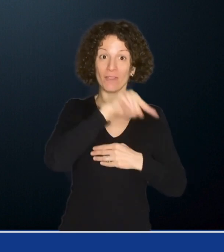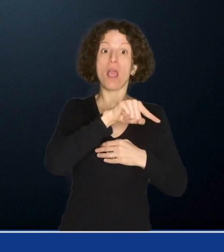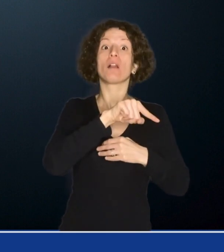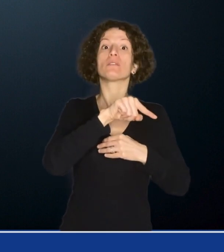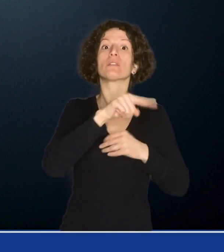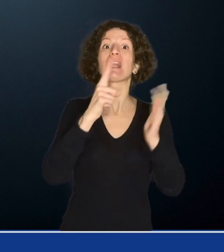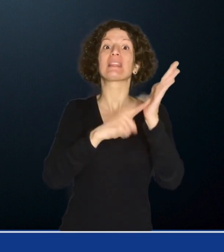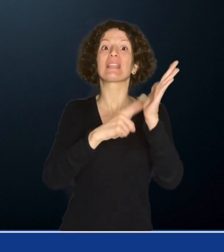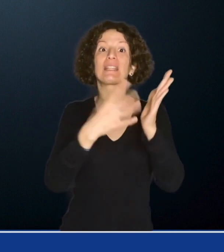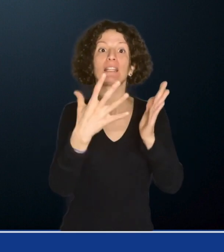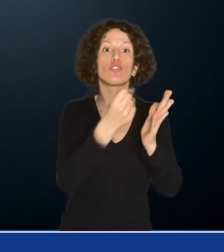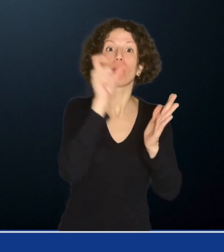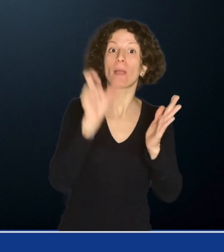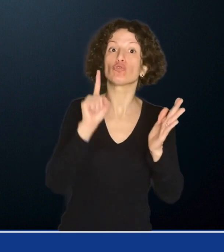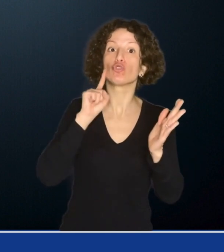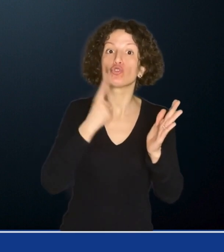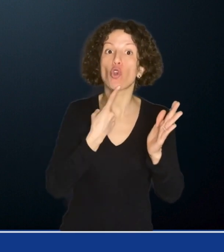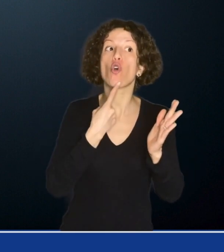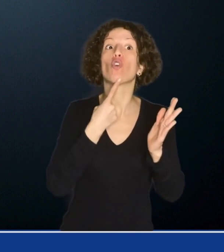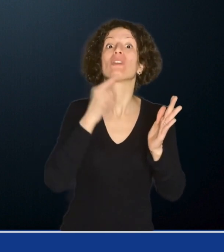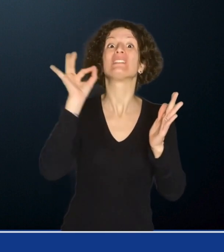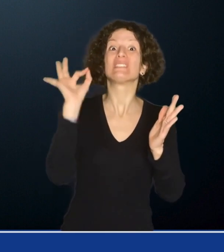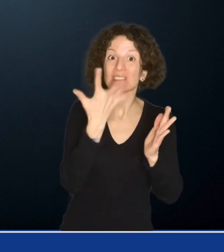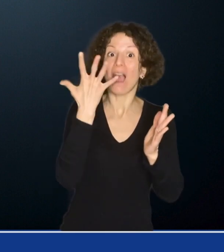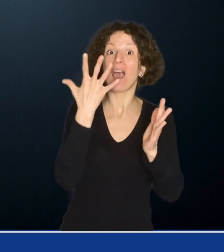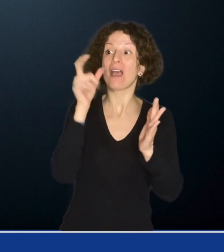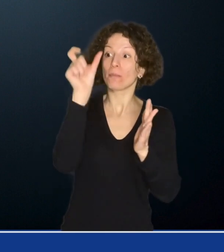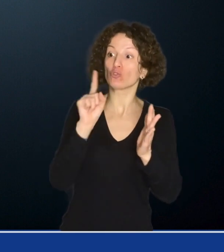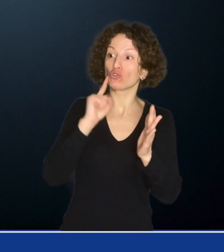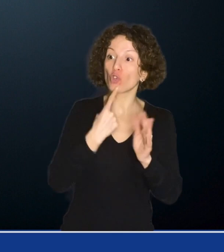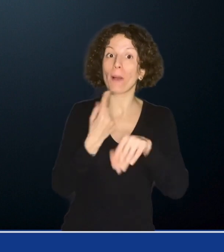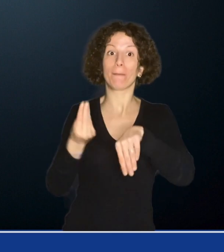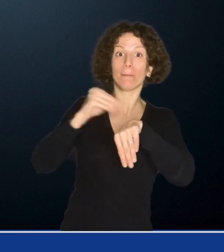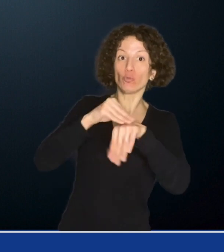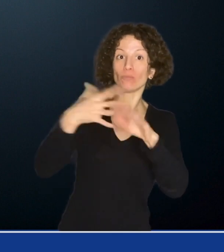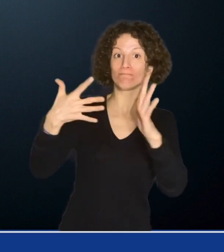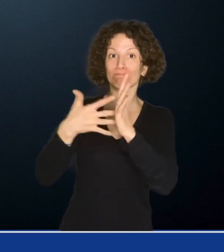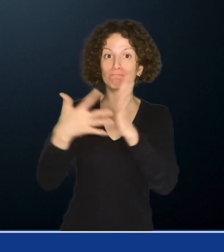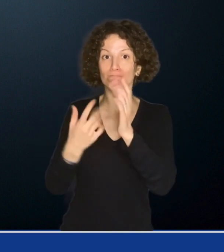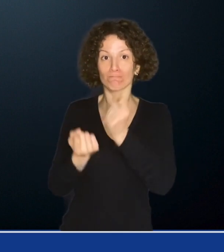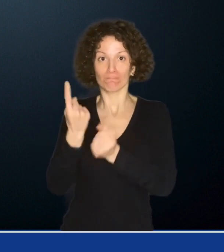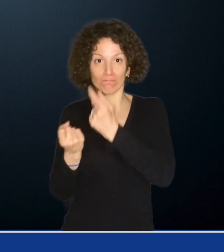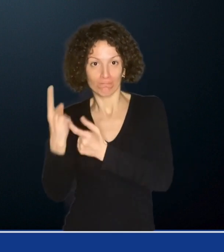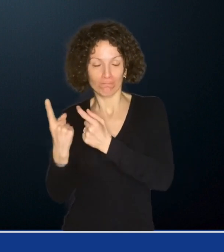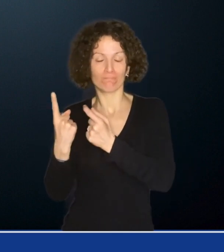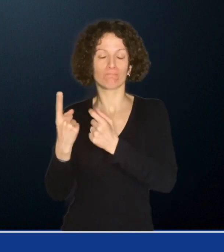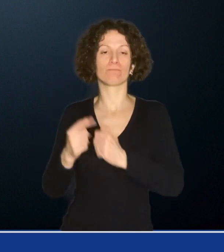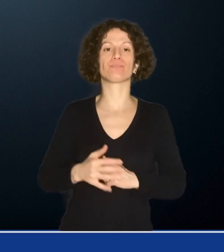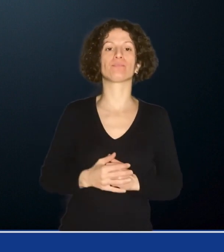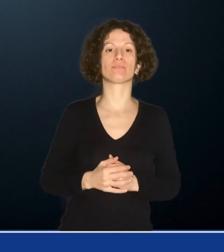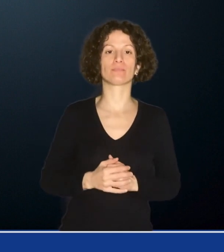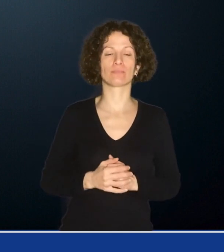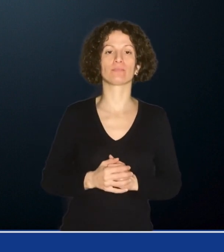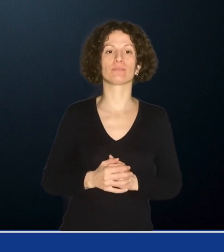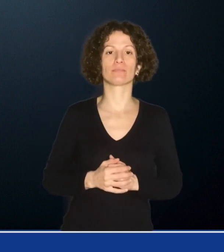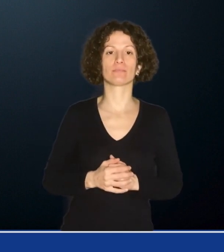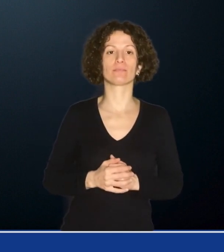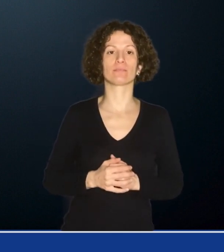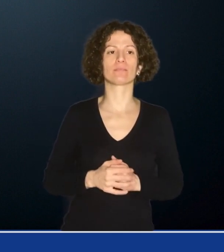se la persona sorda ha la capacità di deambulazione sensibilmente ridotta per il settore auto le